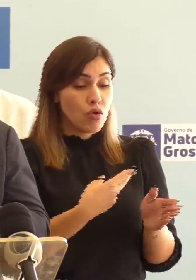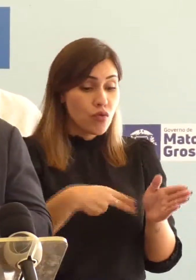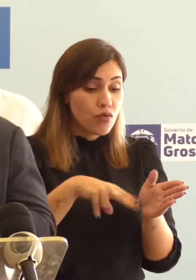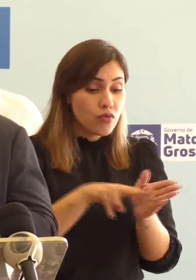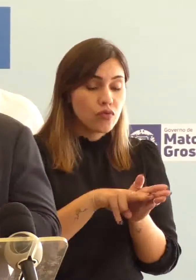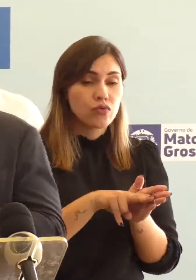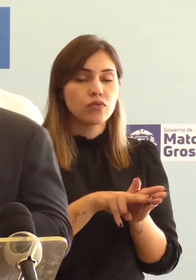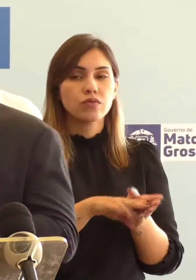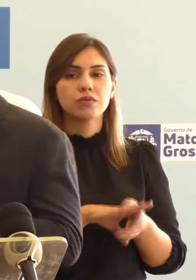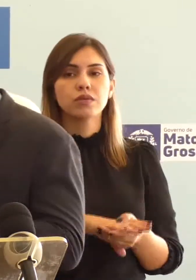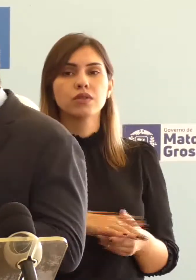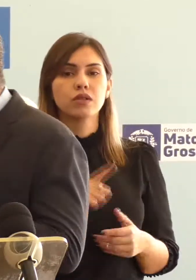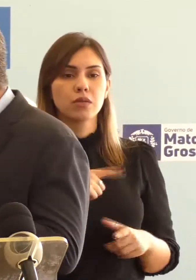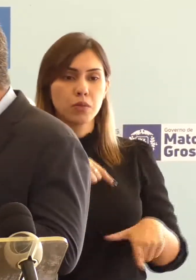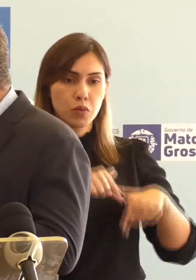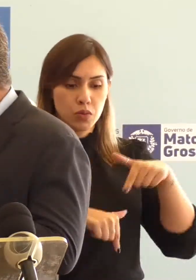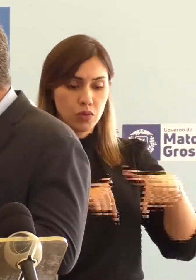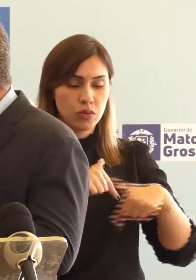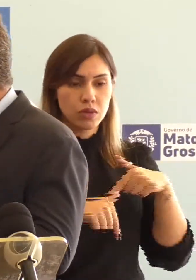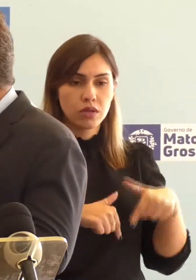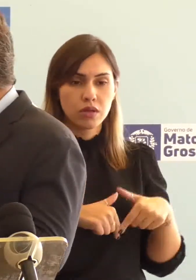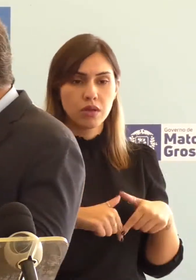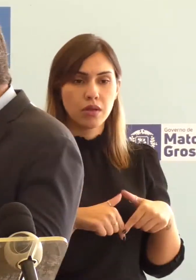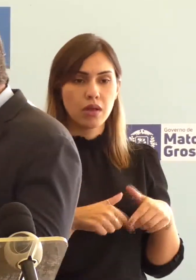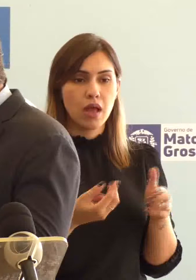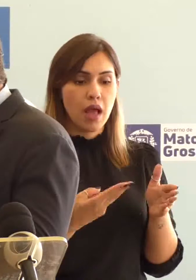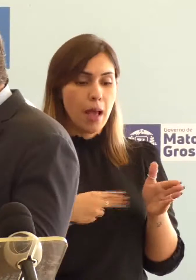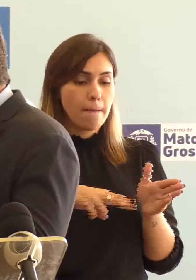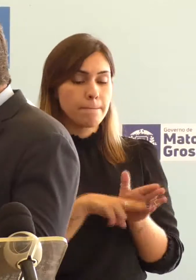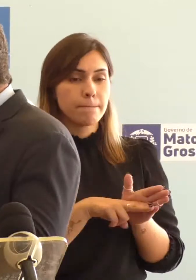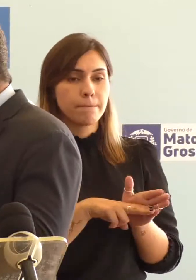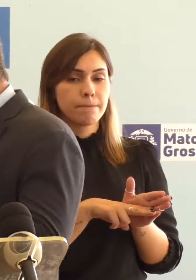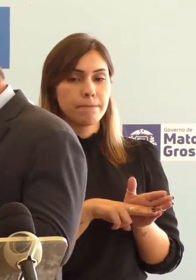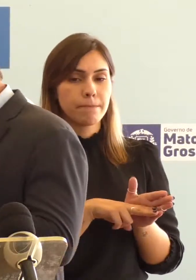temos aí um trabalho para abrir mais 50...